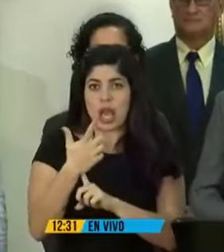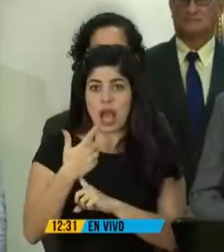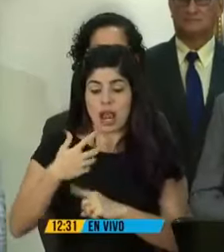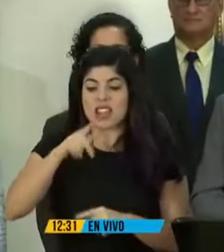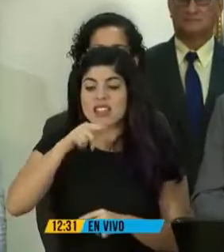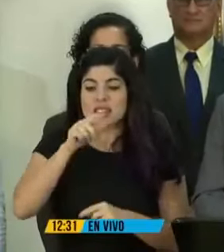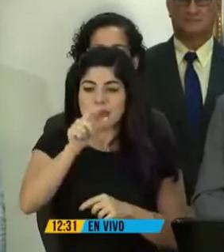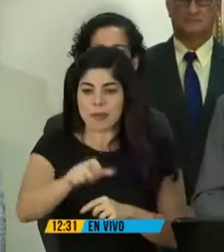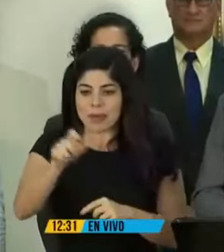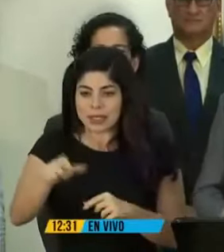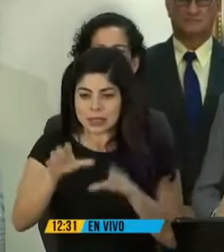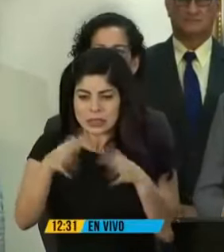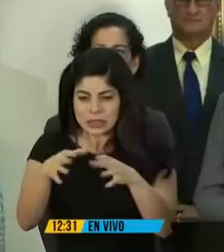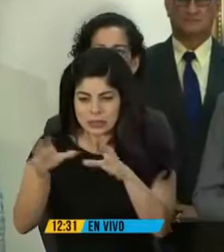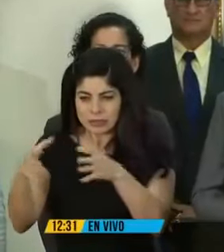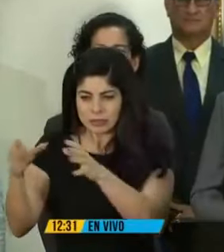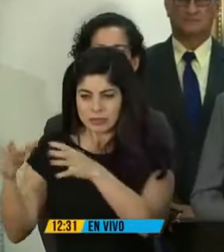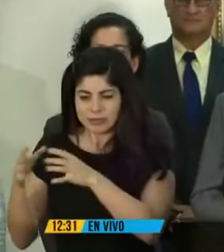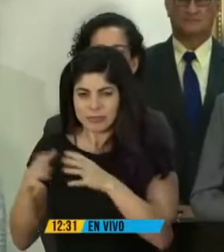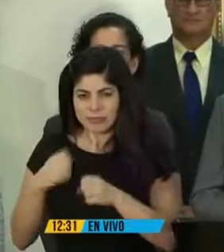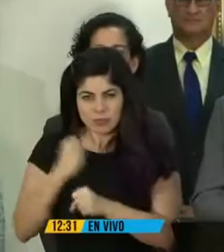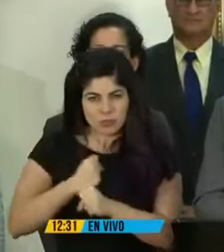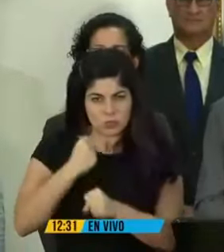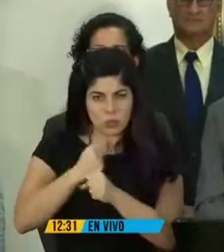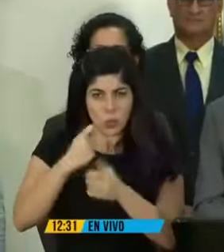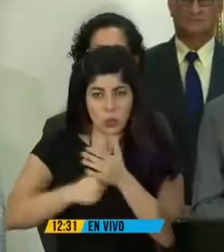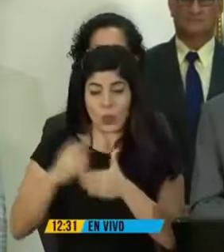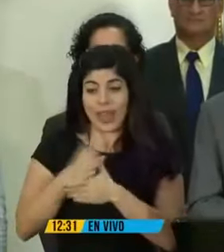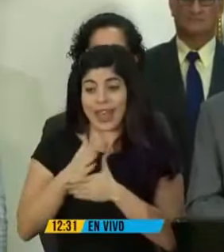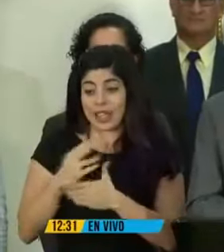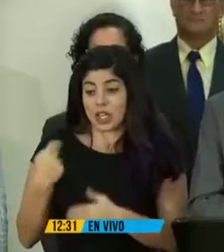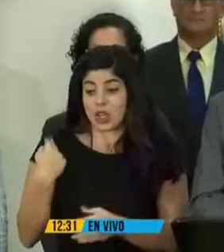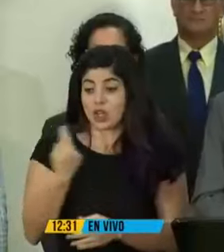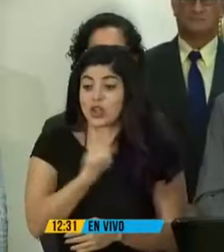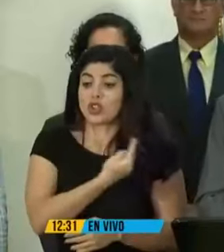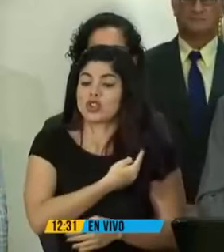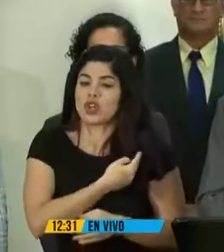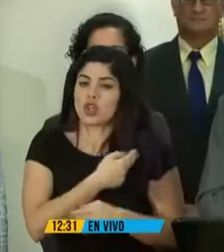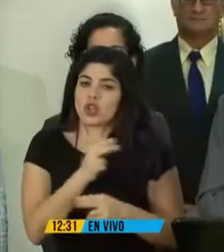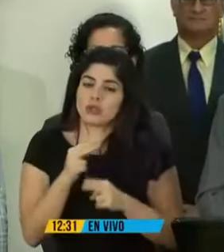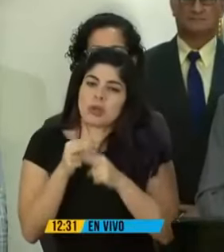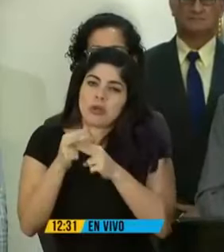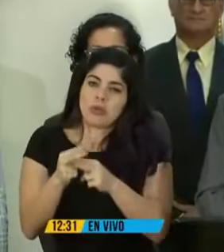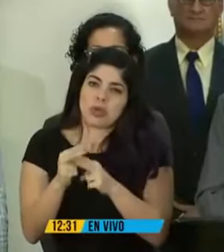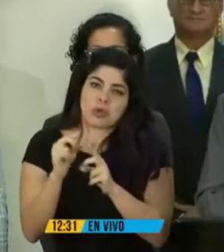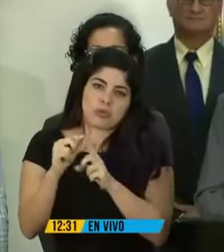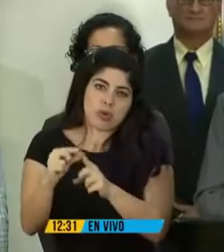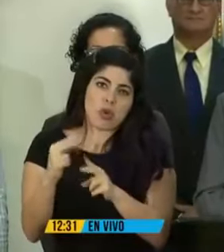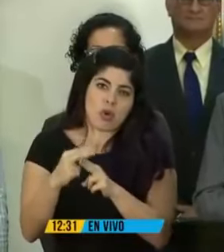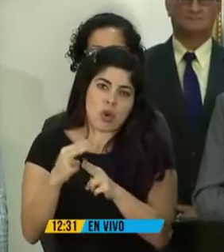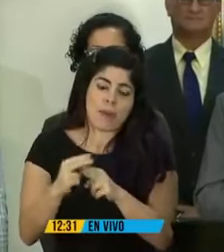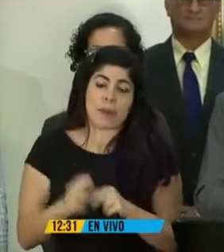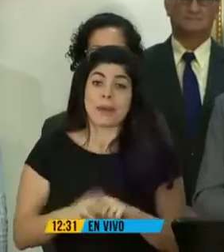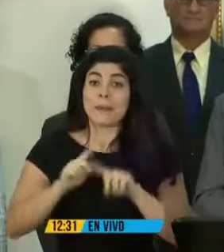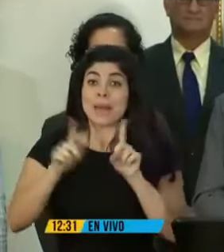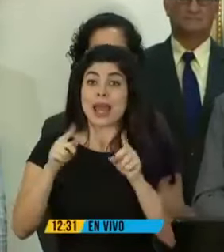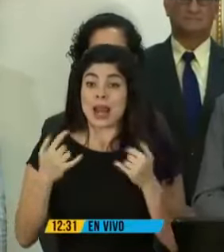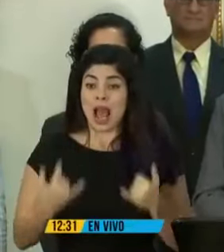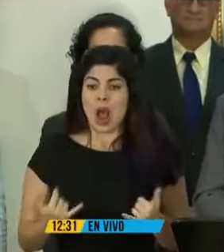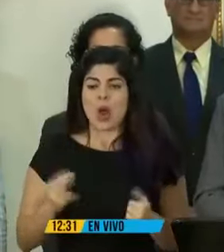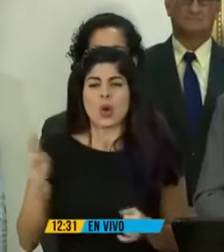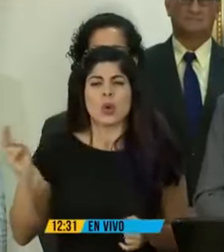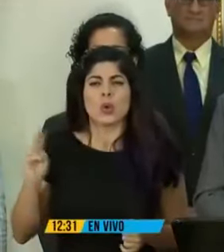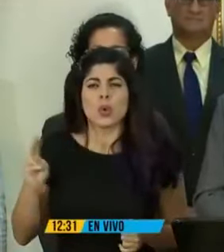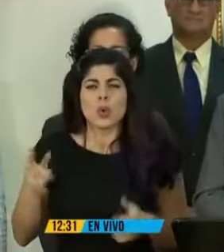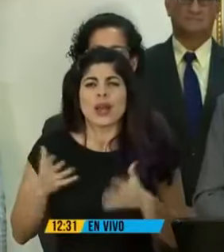los conforman, entre nosotros, para decirlo con ese pronombre. Y lo que en cambio nos urge hacer